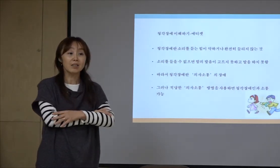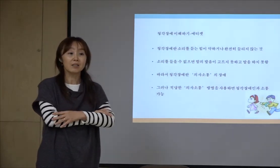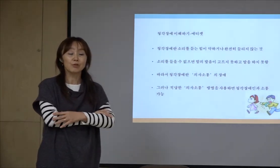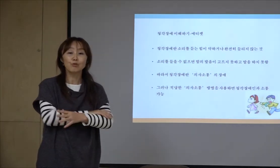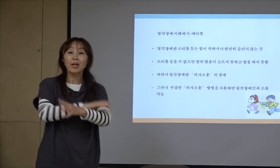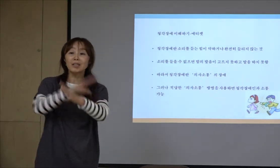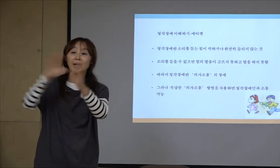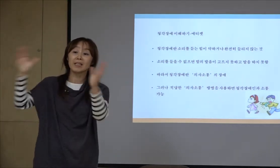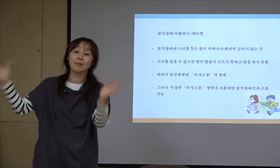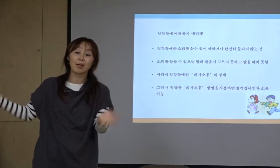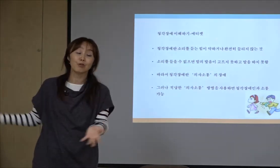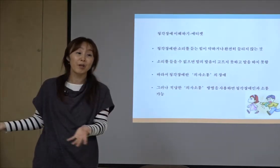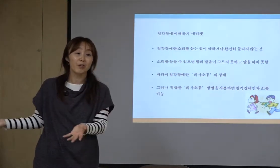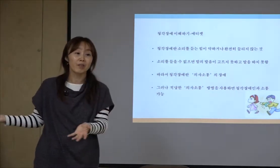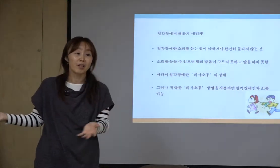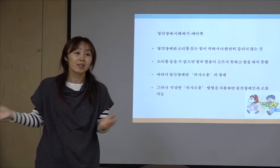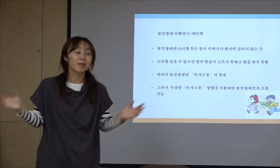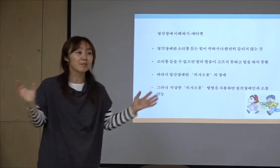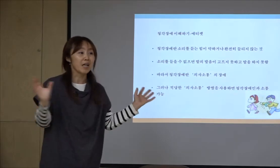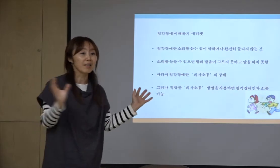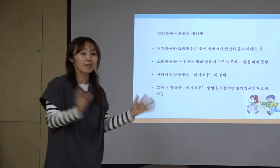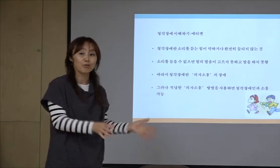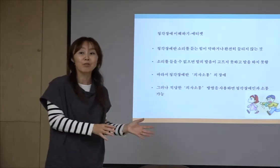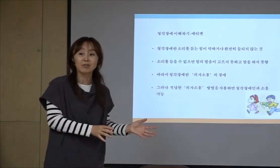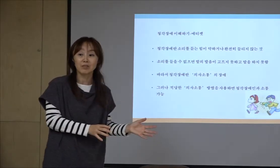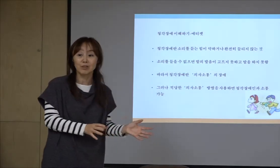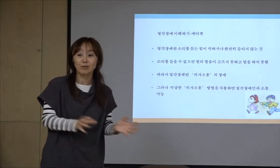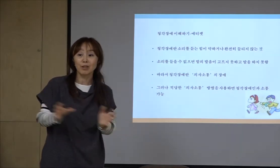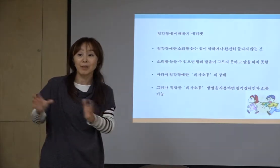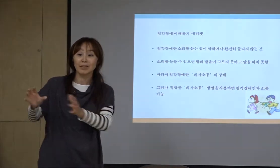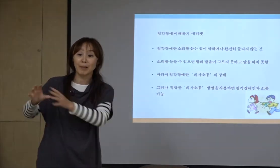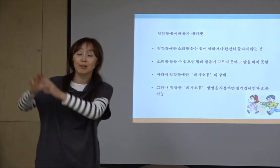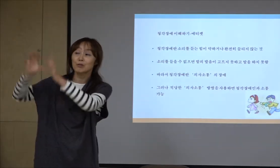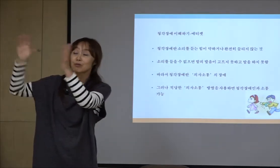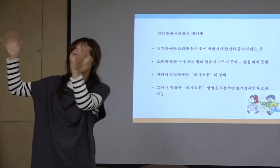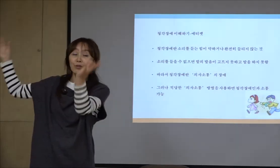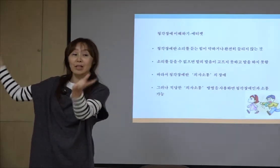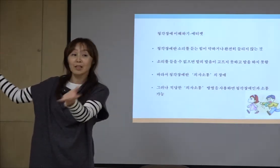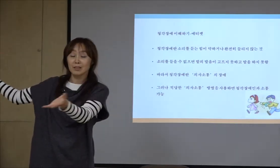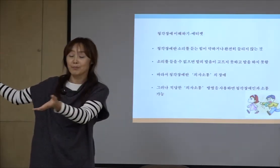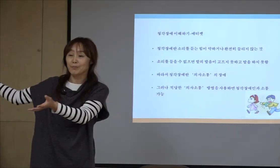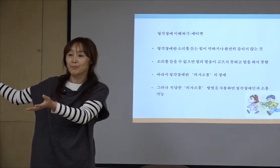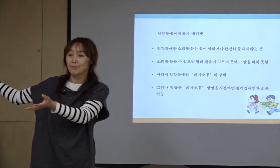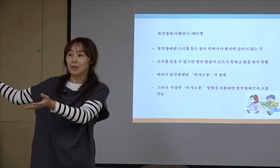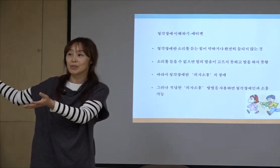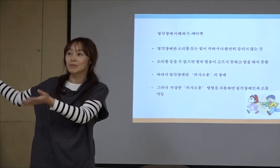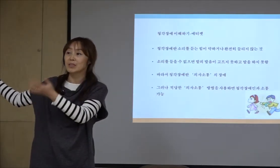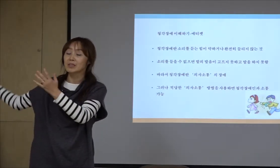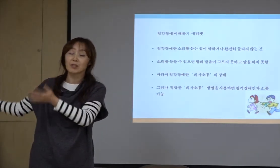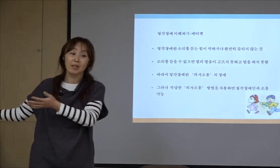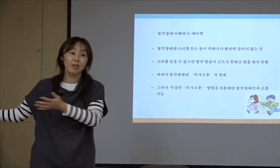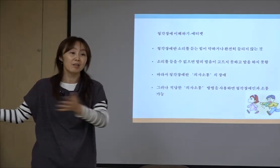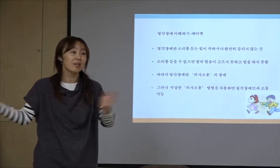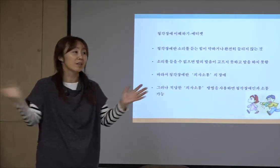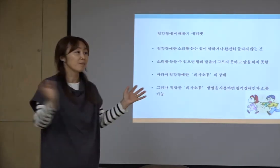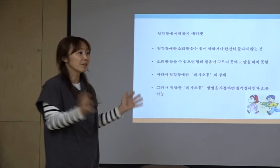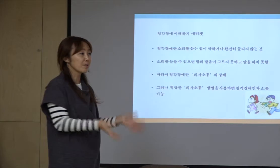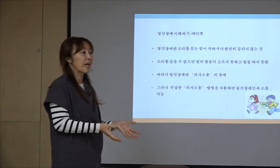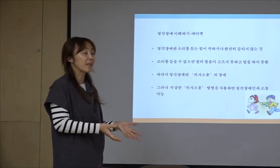청각장애인들은 수화를 많이 배우면 그만큼 장애가 줄어드는 거예요. 수화를 배운 사람들이 늘어나면 그만큼